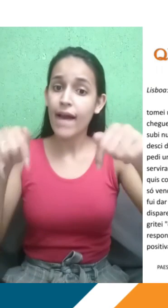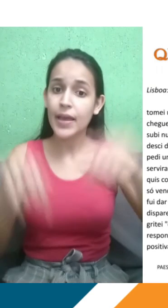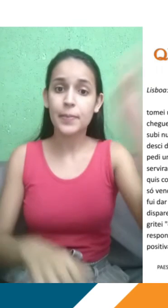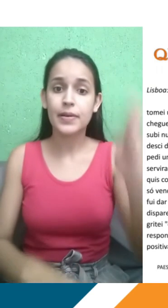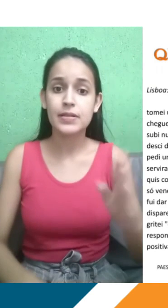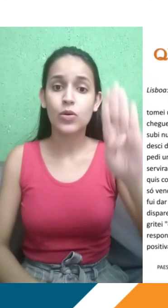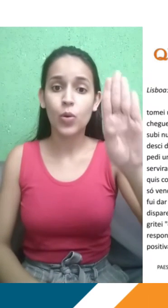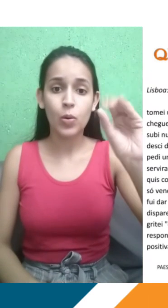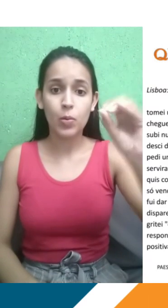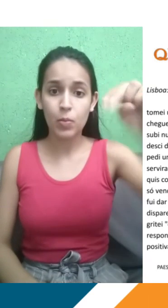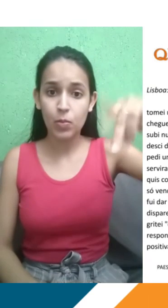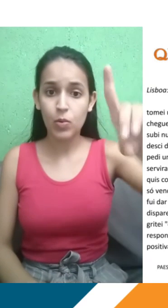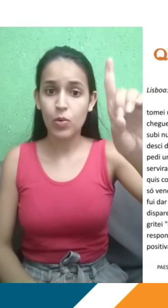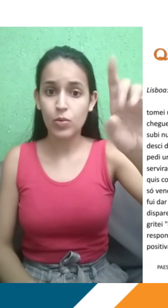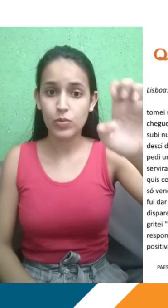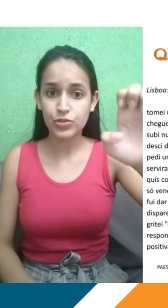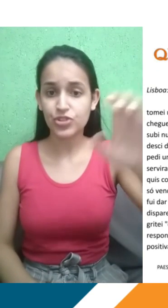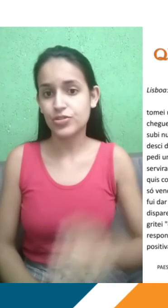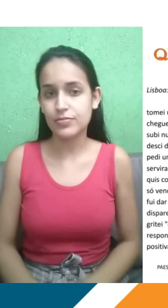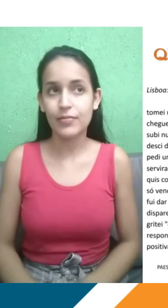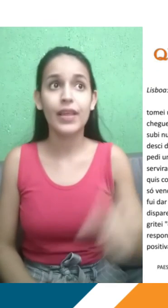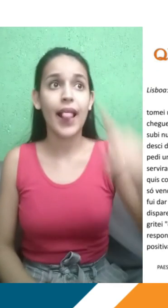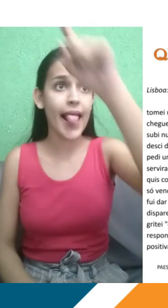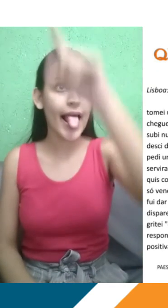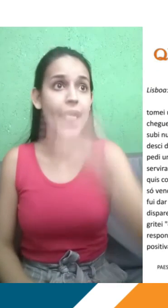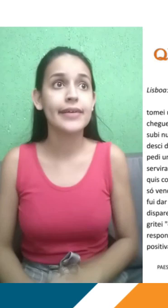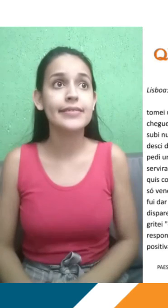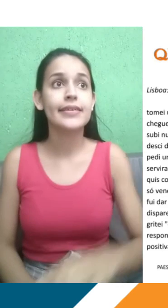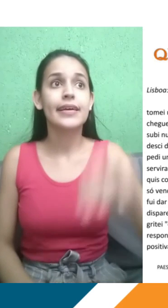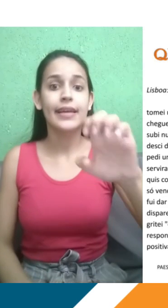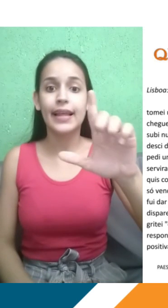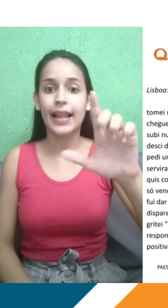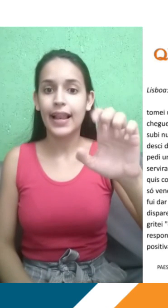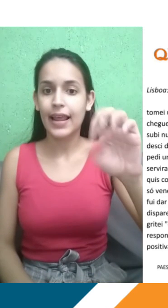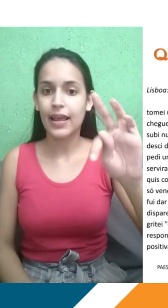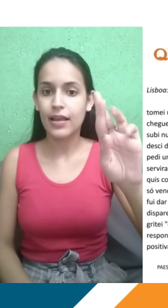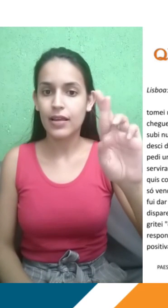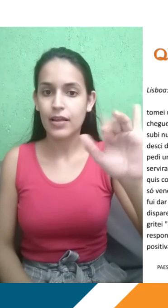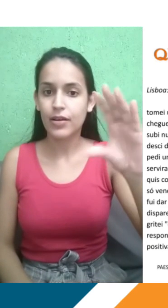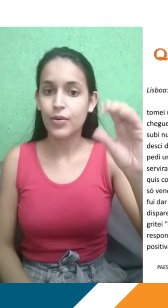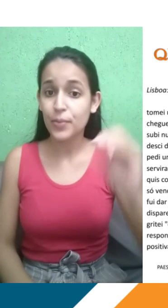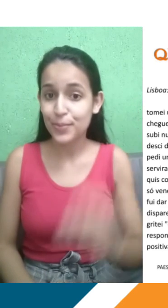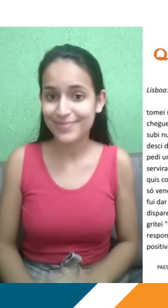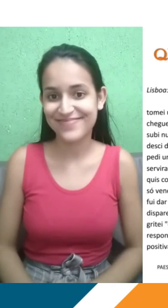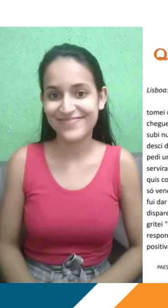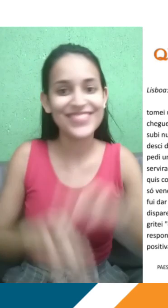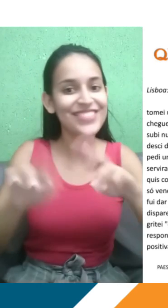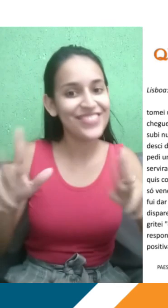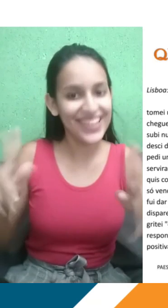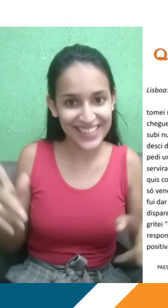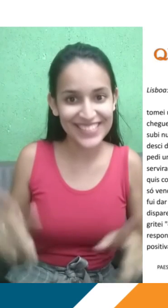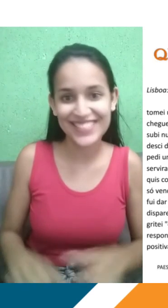para ele, mas é surpreendido com termos diferentes, que são típicos em outra variedade linguística, neste caso,